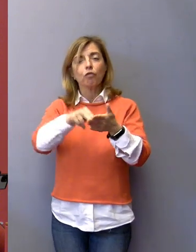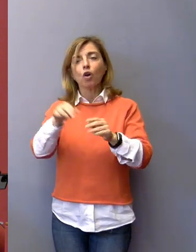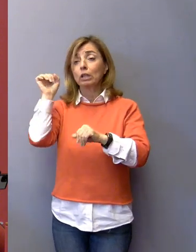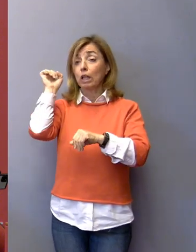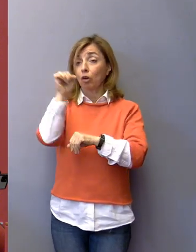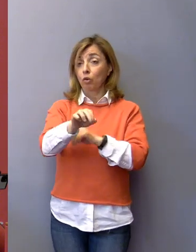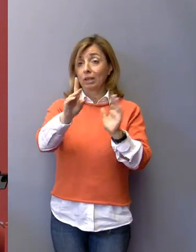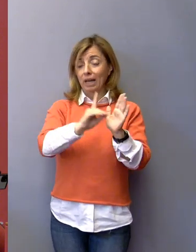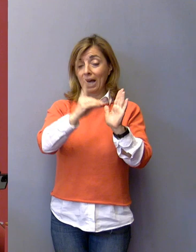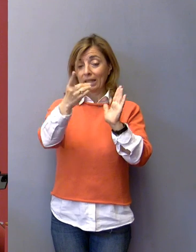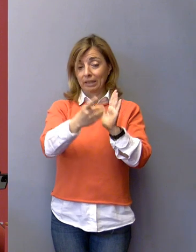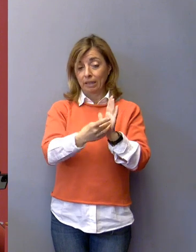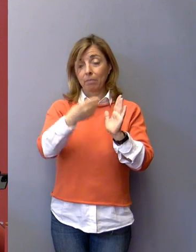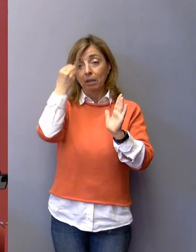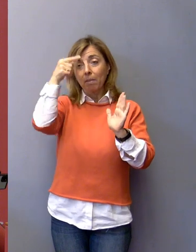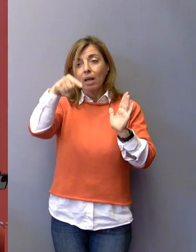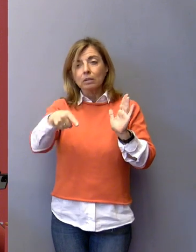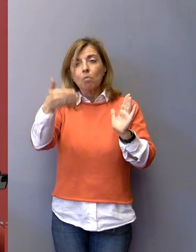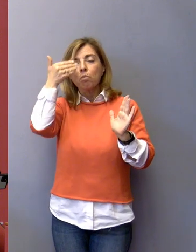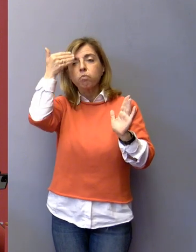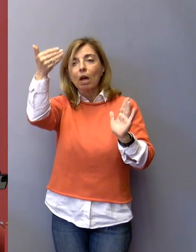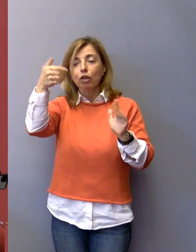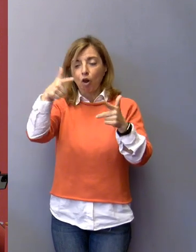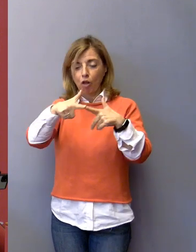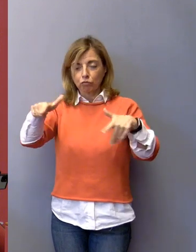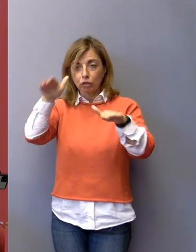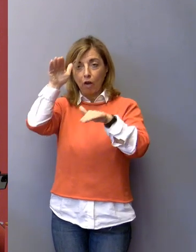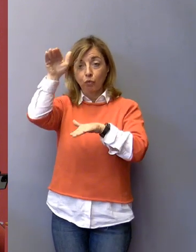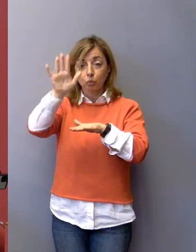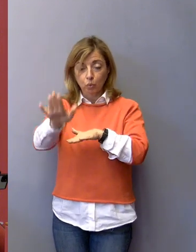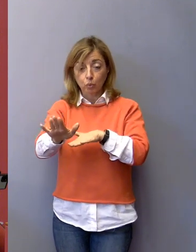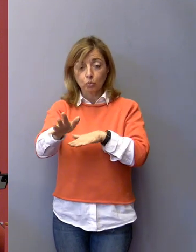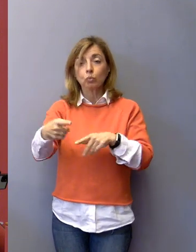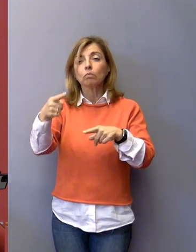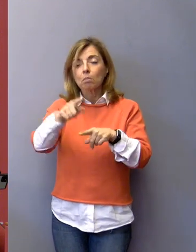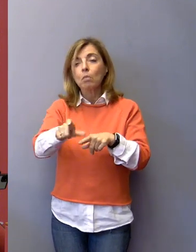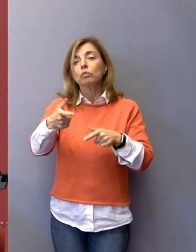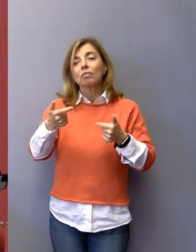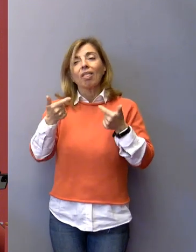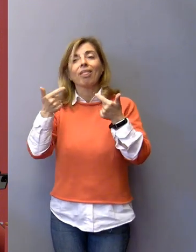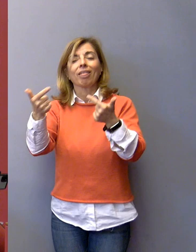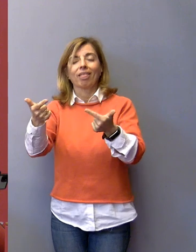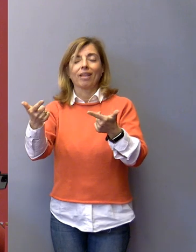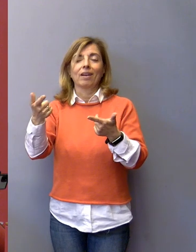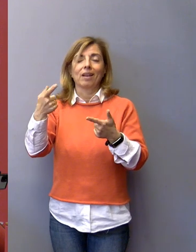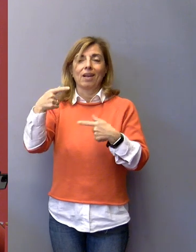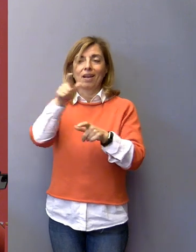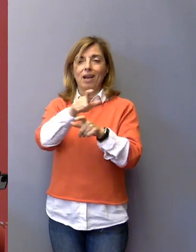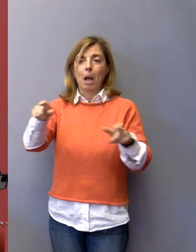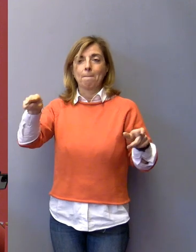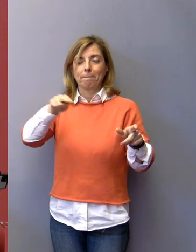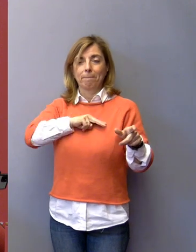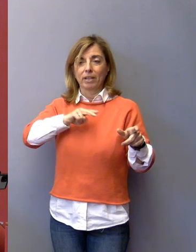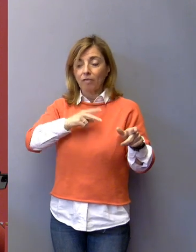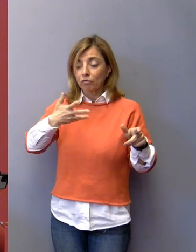pericolosa per il futuro di questa città e per gli interessi dei privati che avranno uno strumento in più da utilizzare